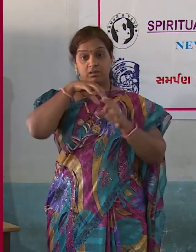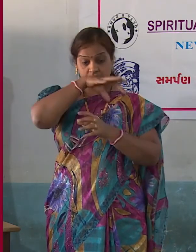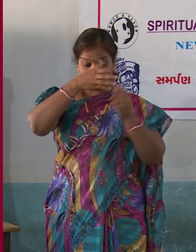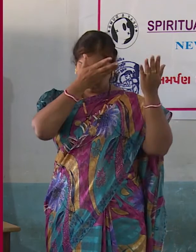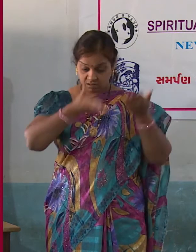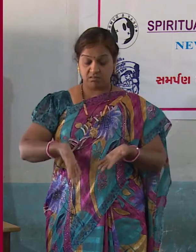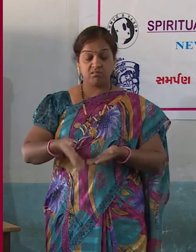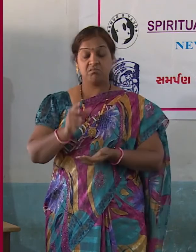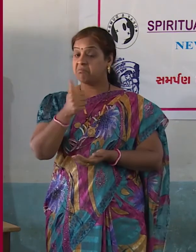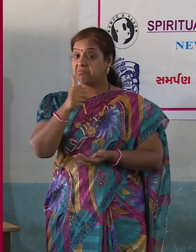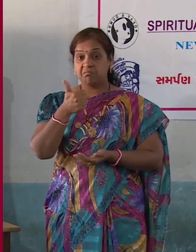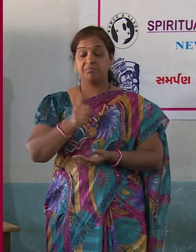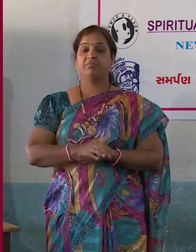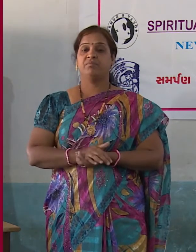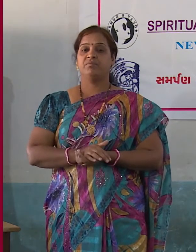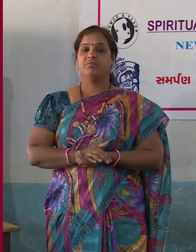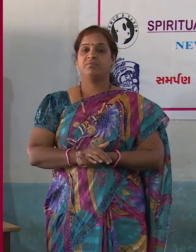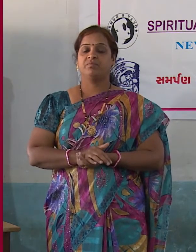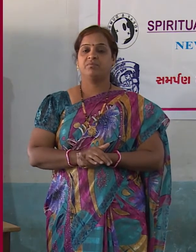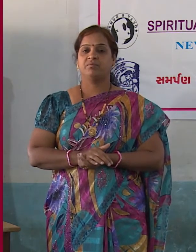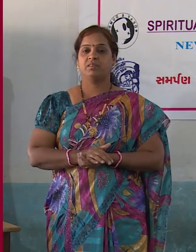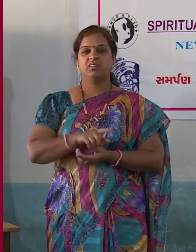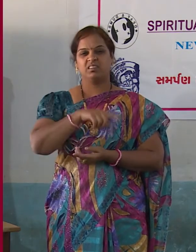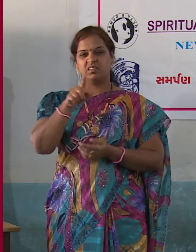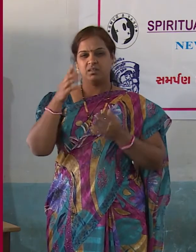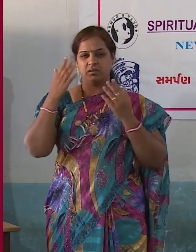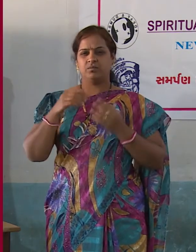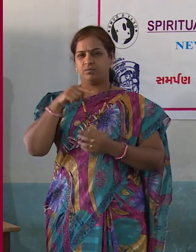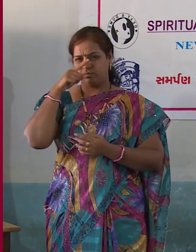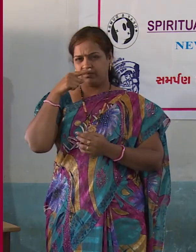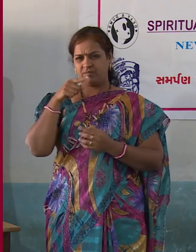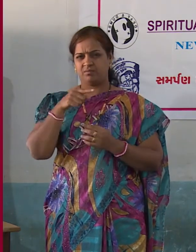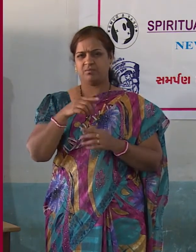कलयुग के अंत में, कलयुग को सतयुग बनाने के लिए।